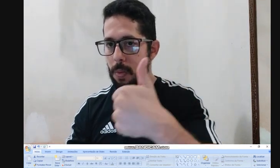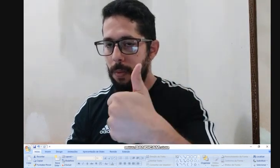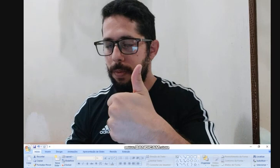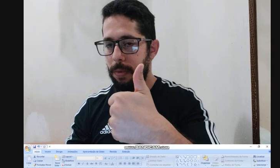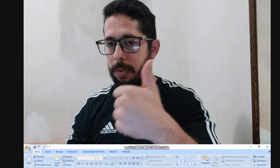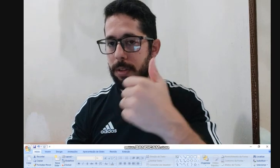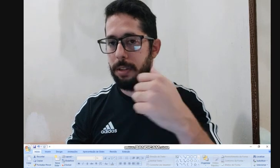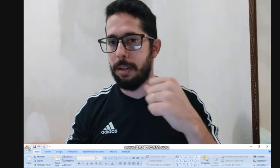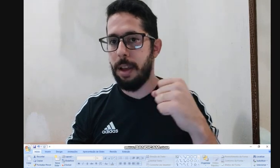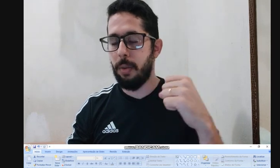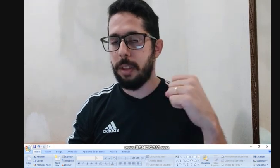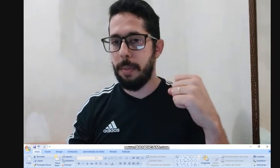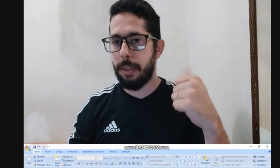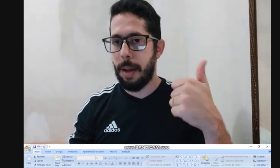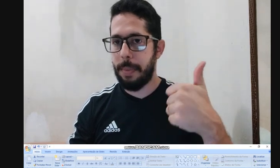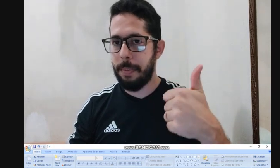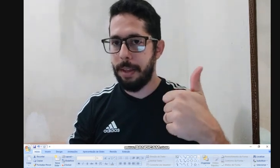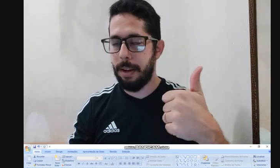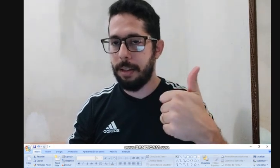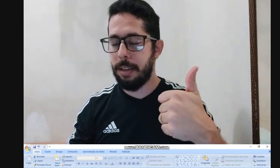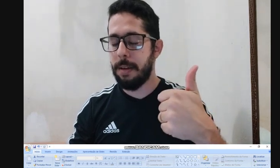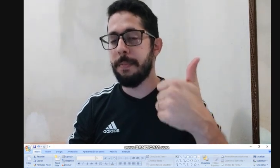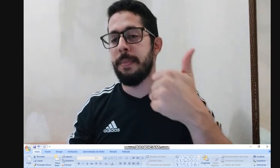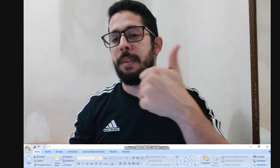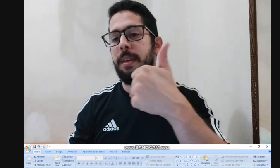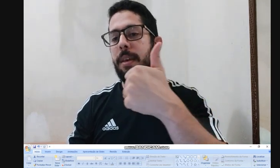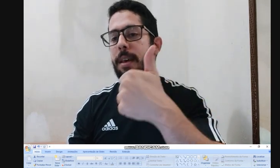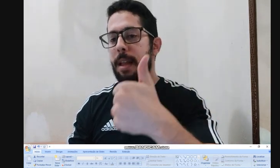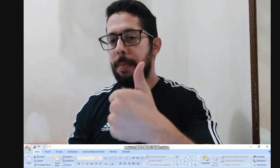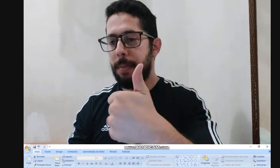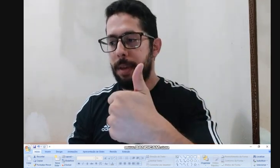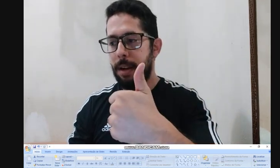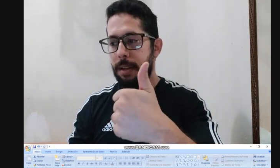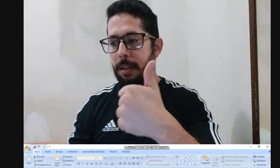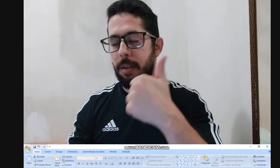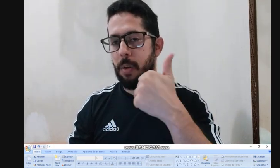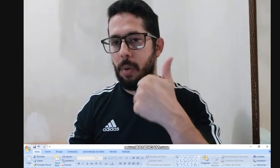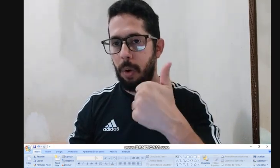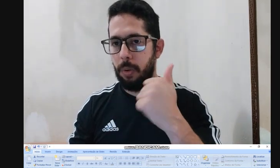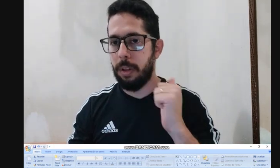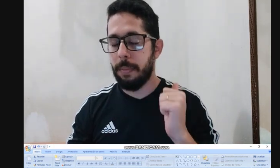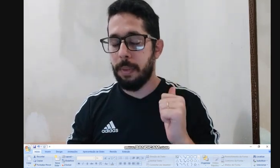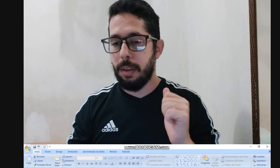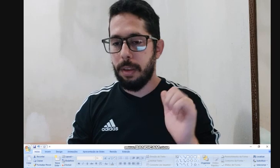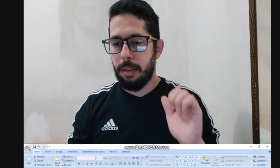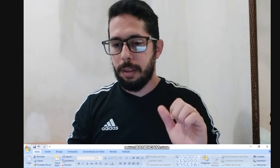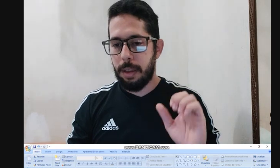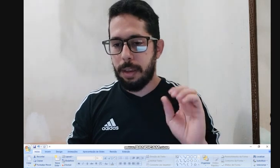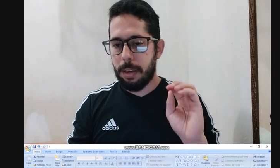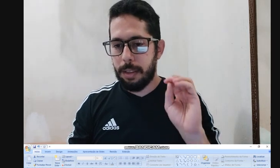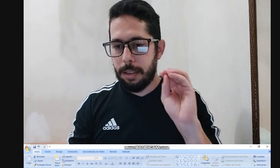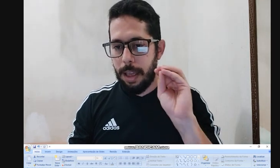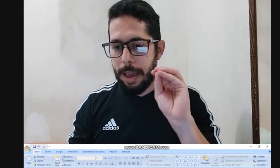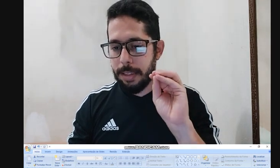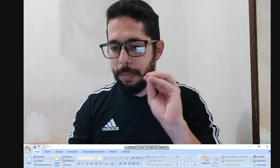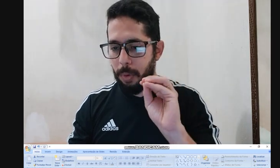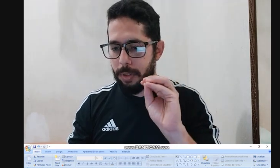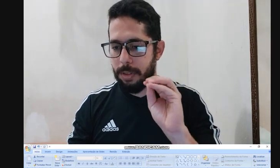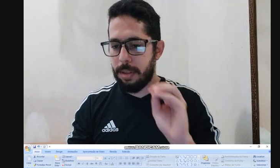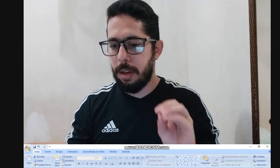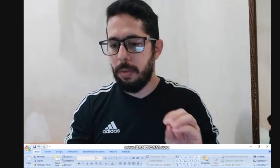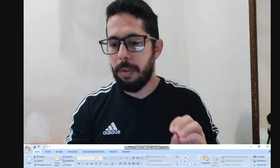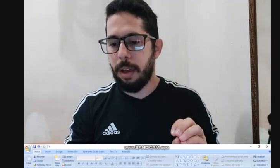A1, 1, ou seja, é o termo da primeira linha e da primeira coluna.